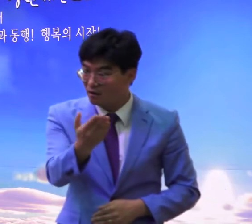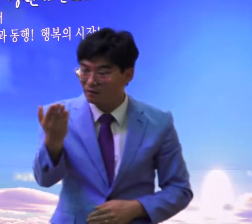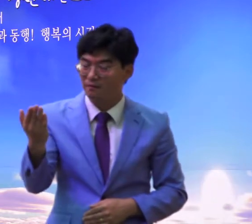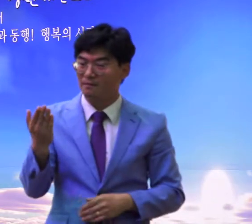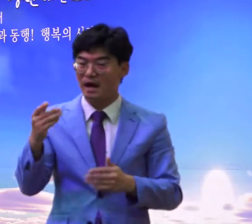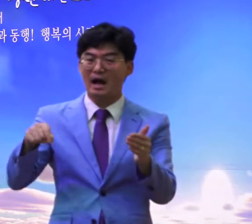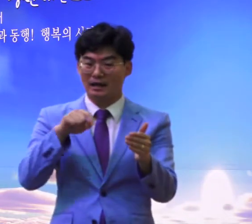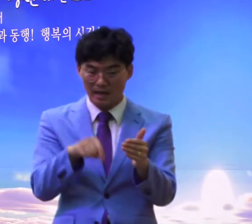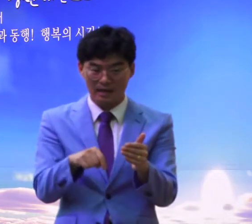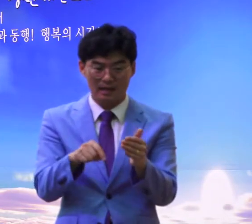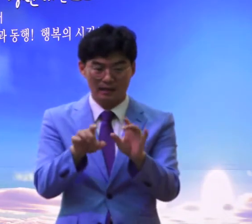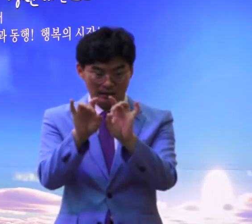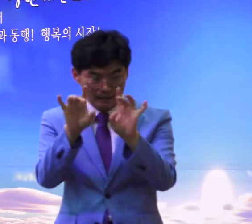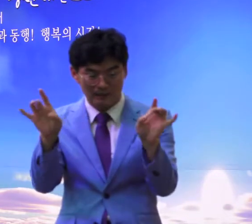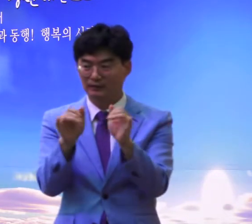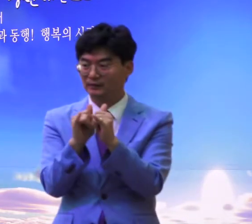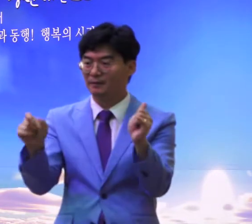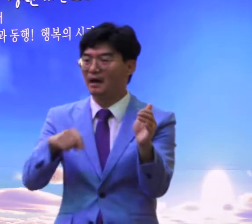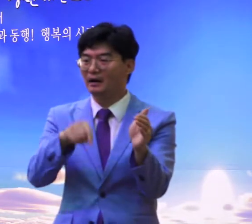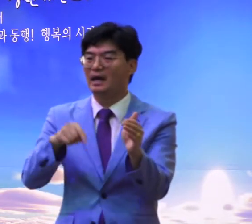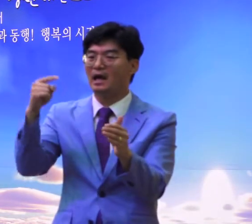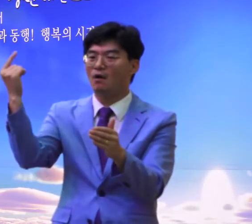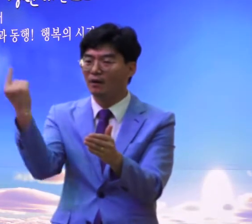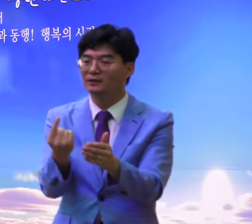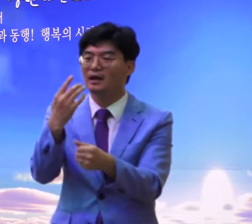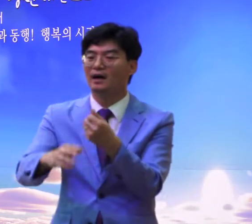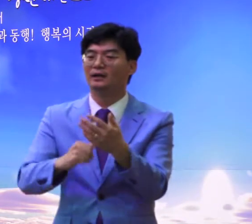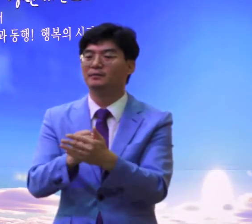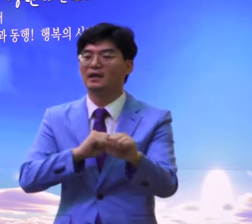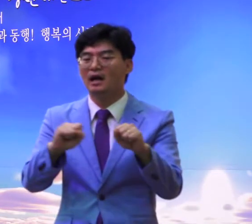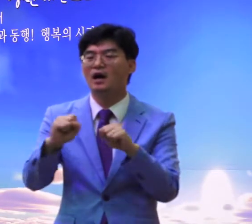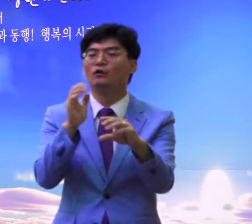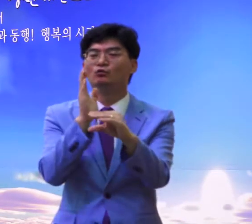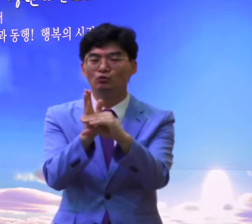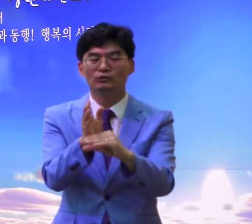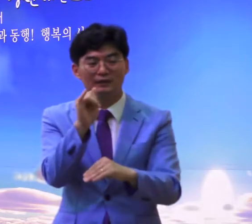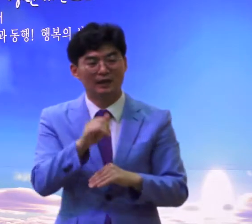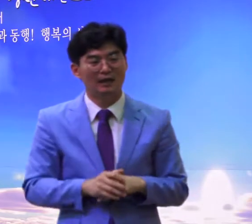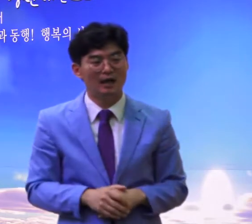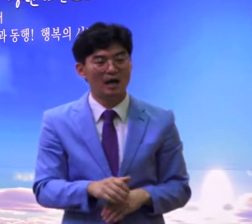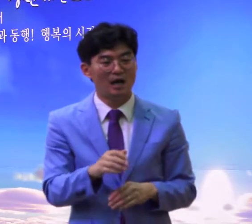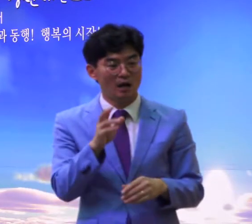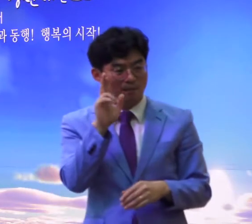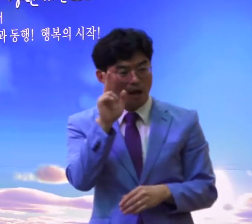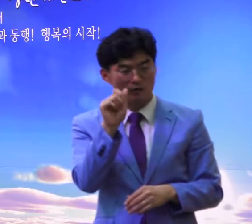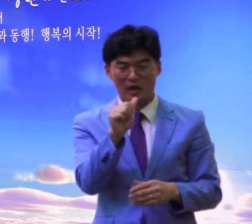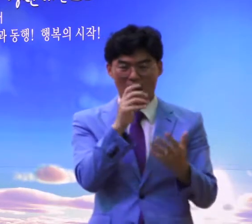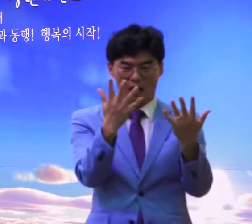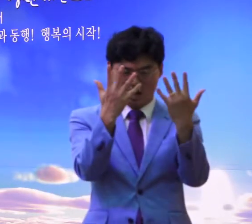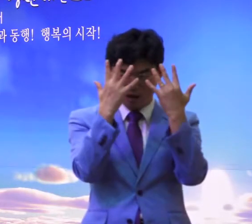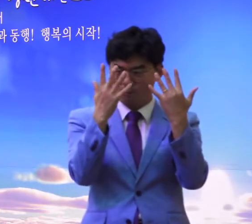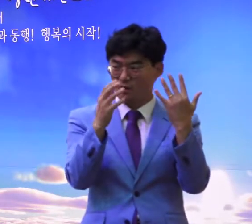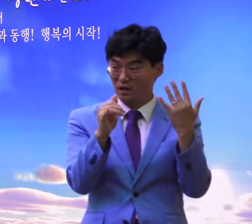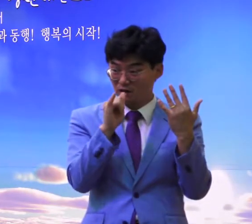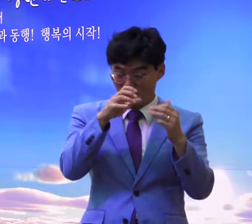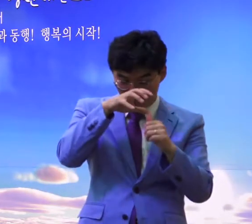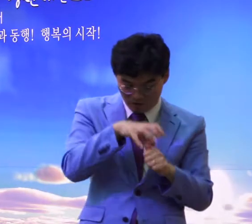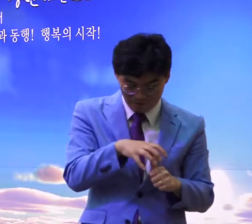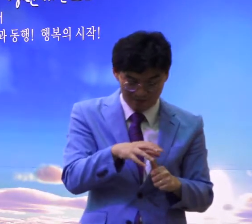안에서 행하시는 일은 하나님이시니. 감옥에서도 그가 확신하는